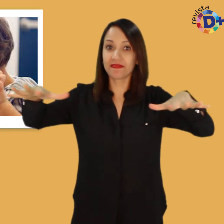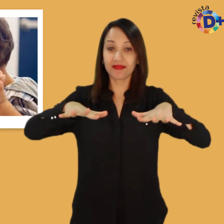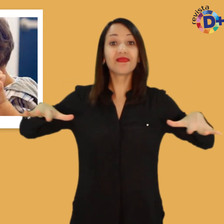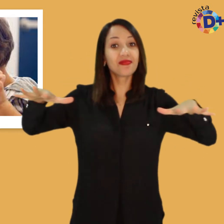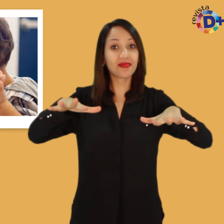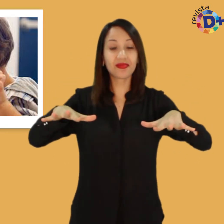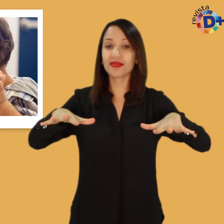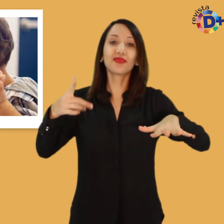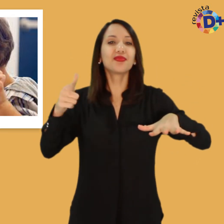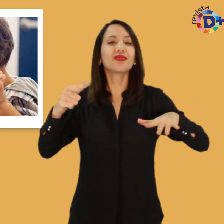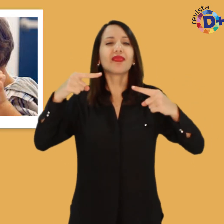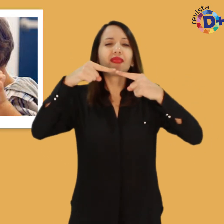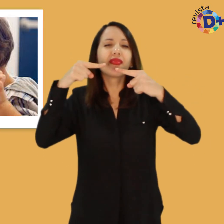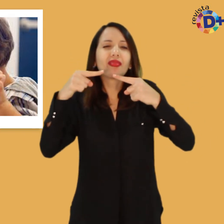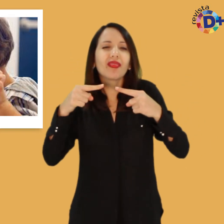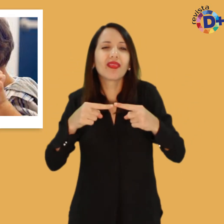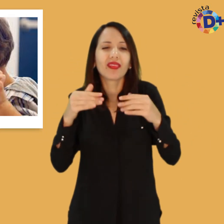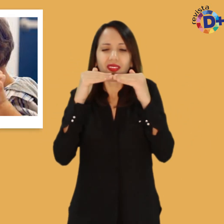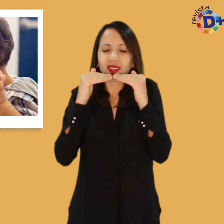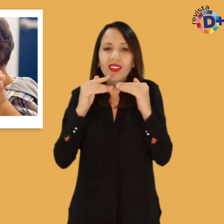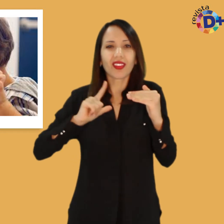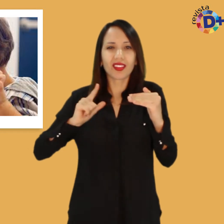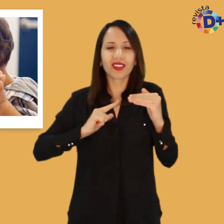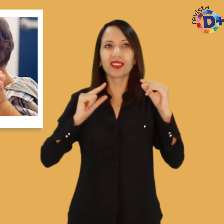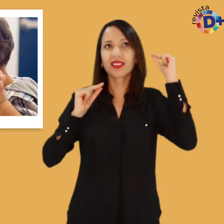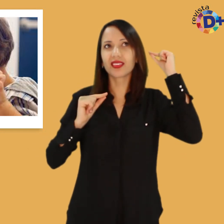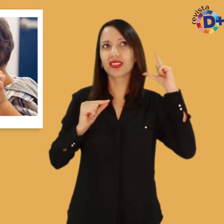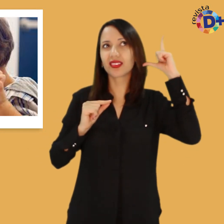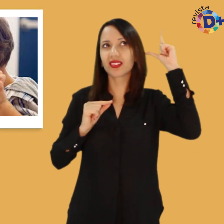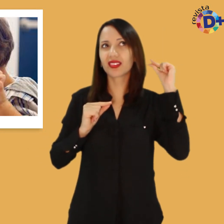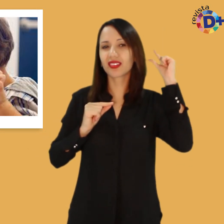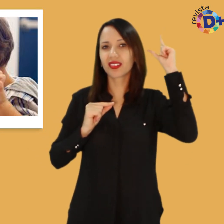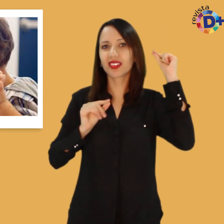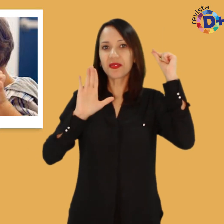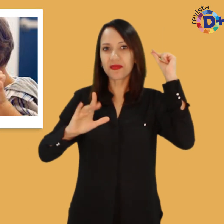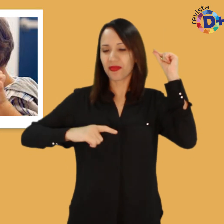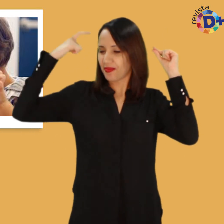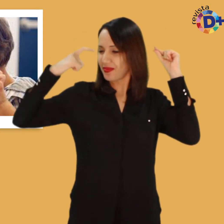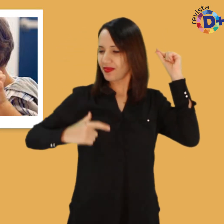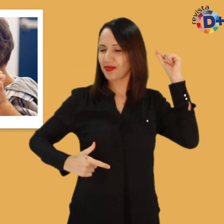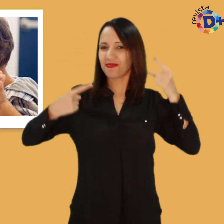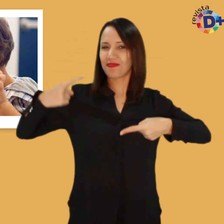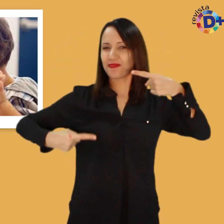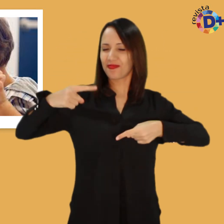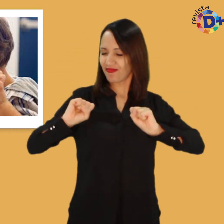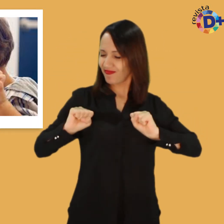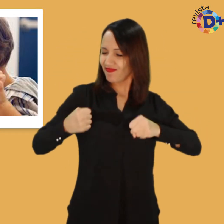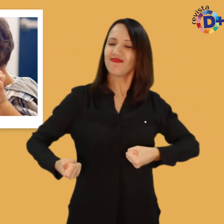não está relacionado ao grau de perda auditiva, mas sim a uma posição política de autoafirmação ou